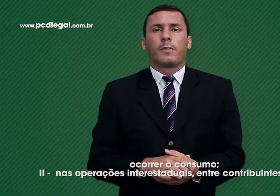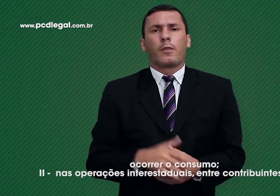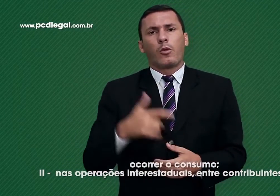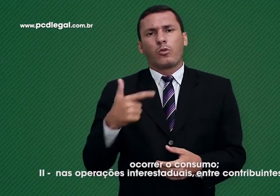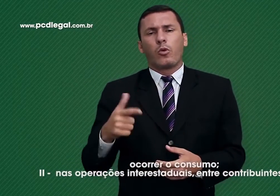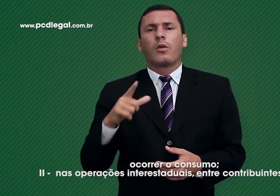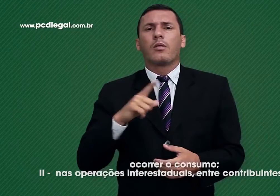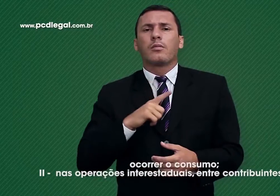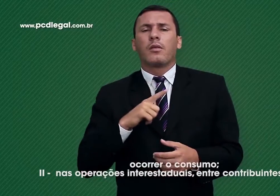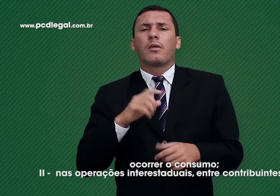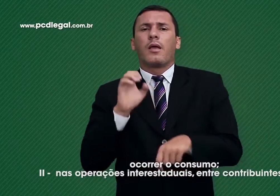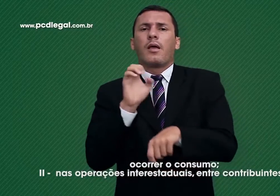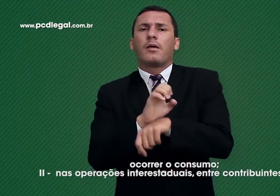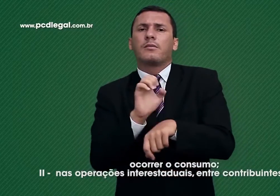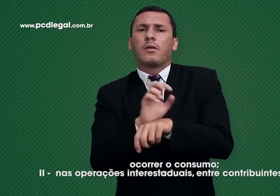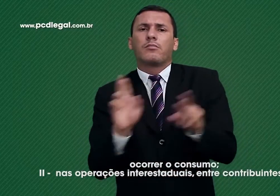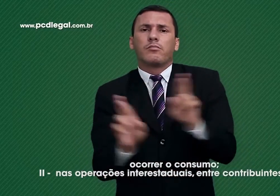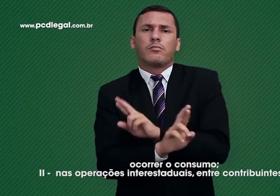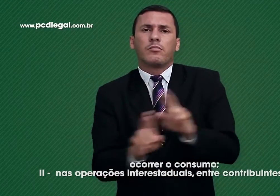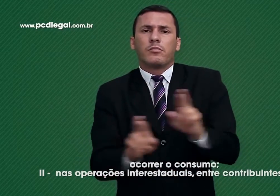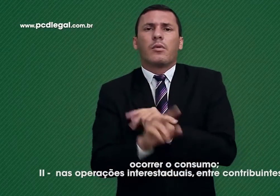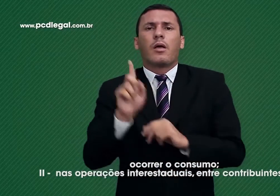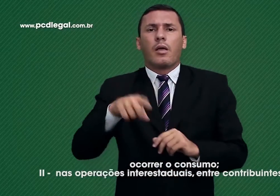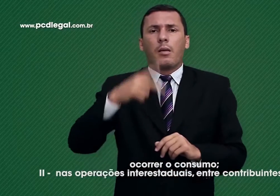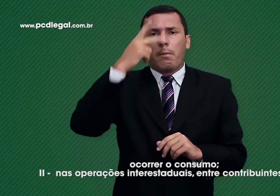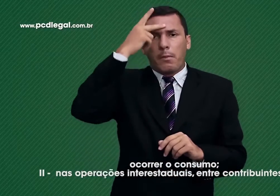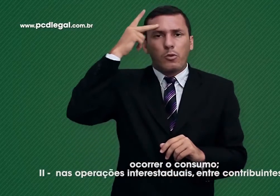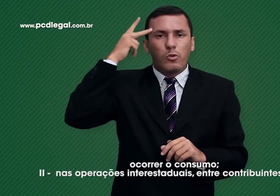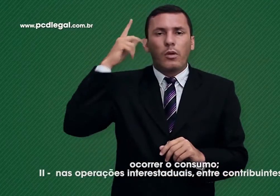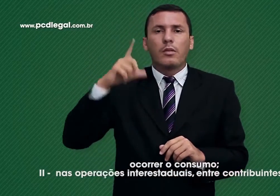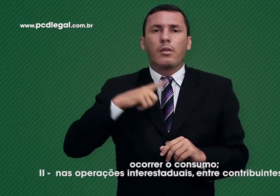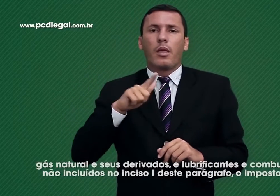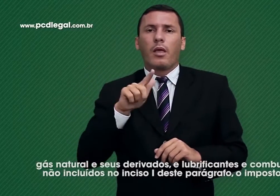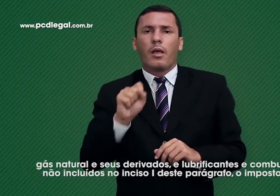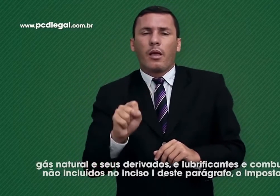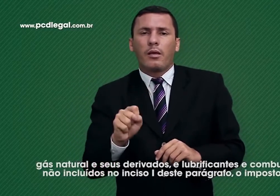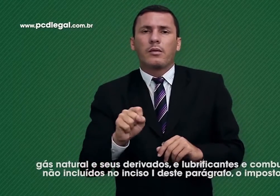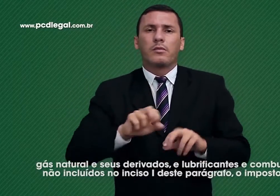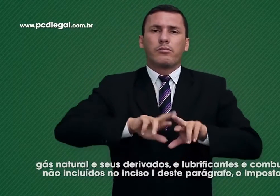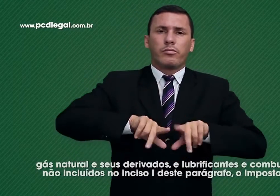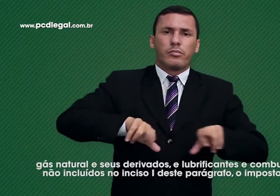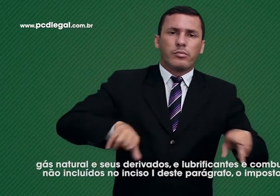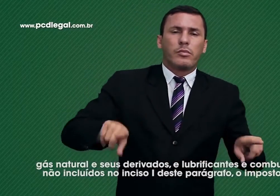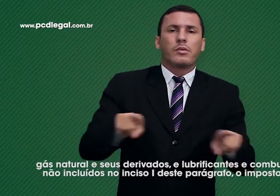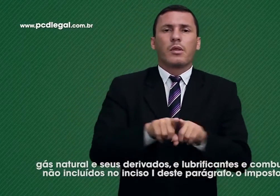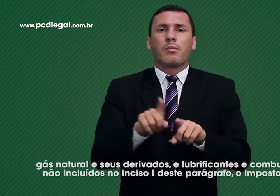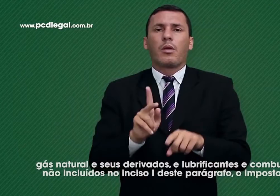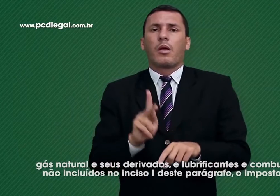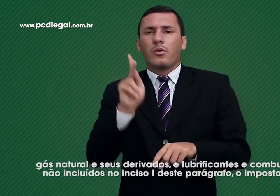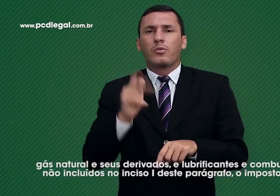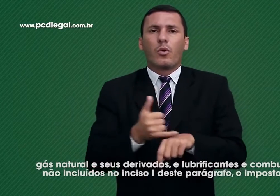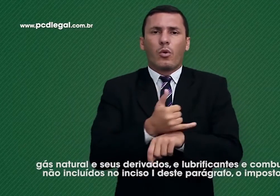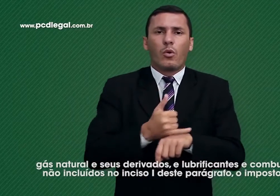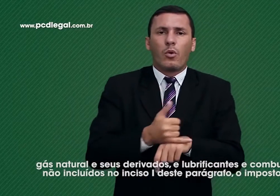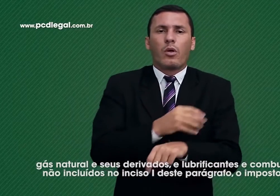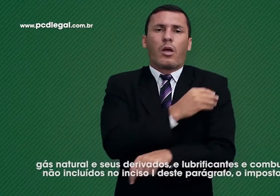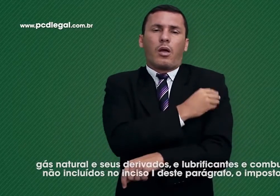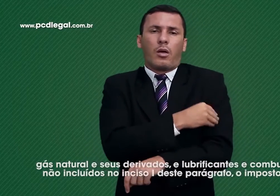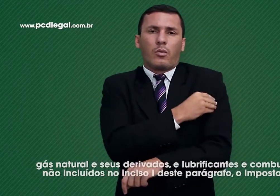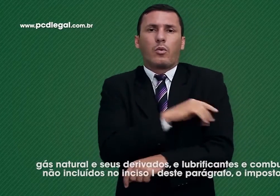2. Nas operações interestaduais entre contribuintes com gás natural e seus derivados,